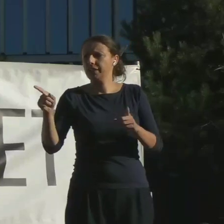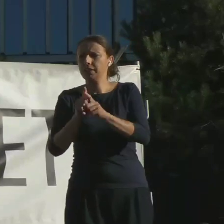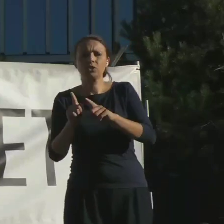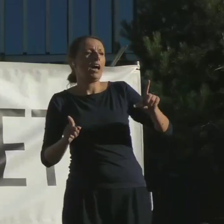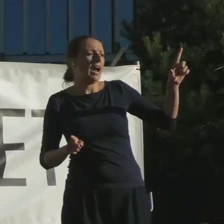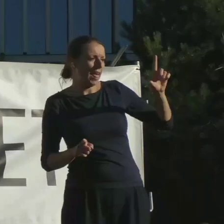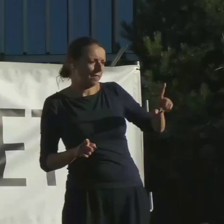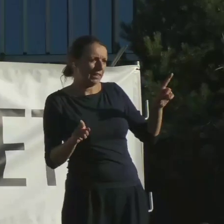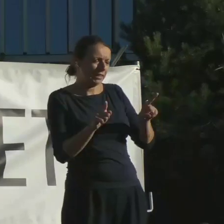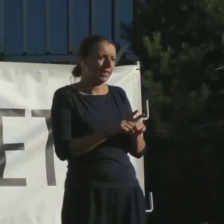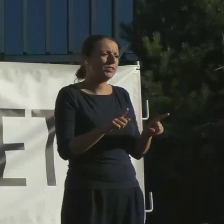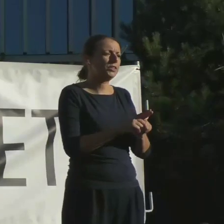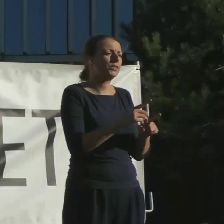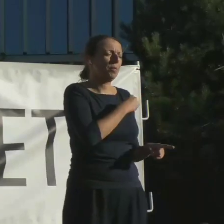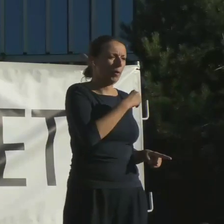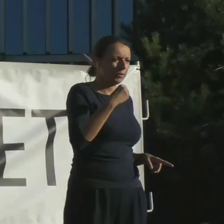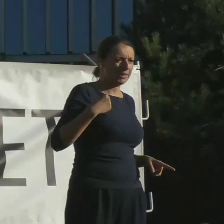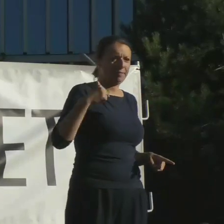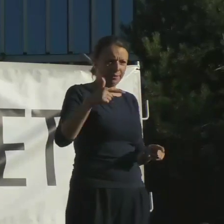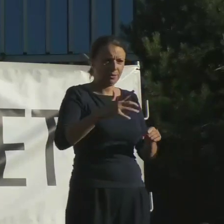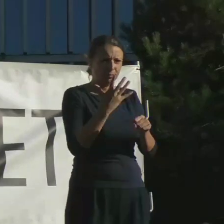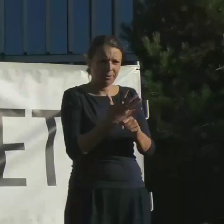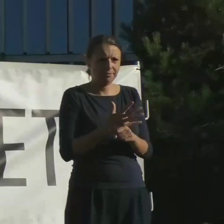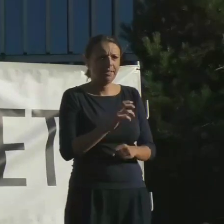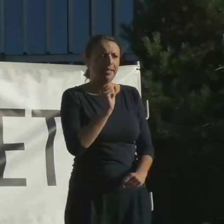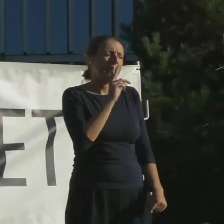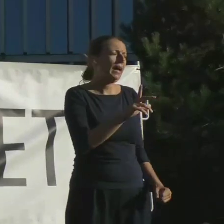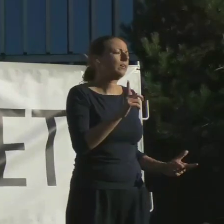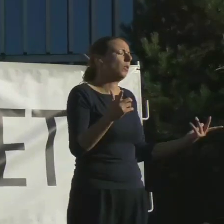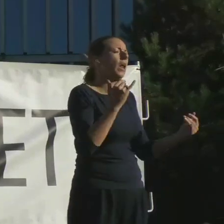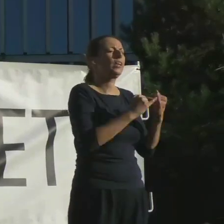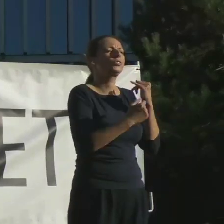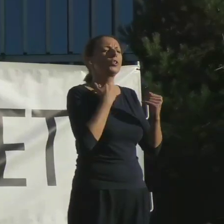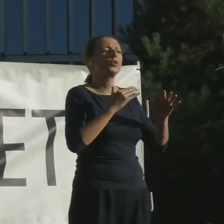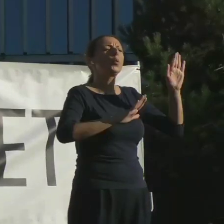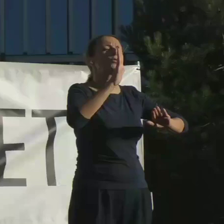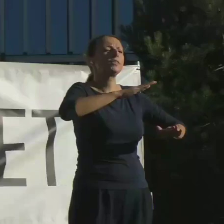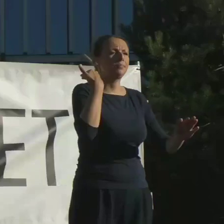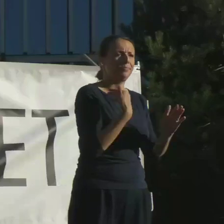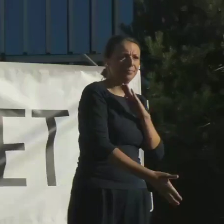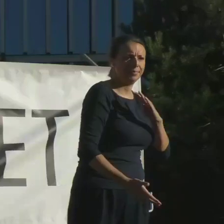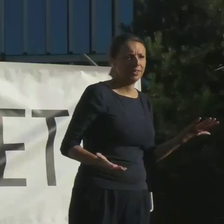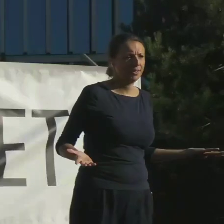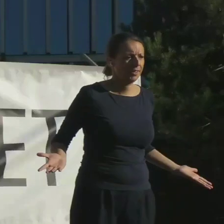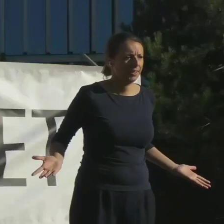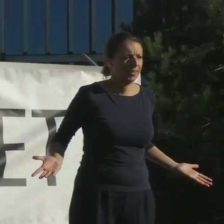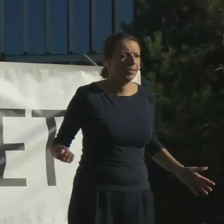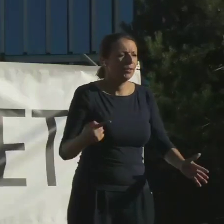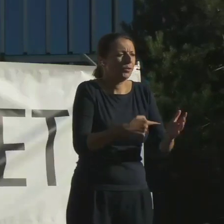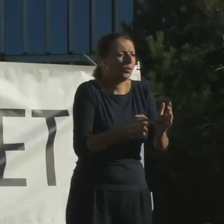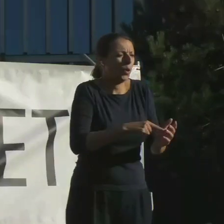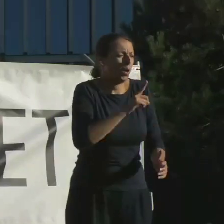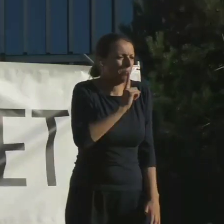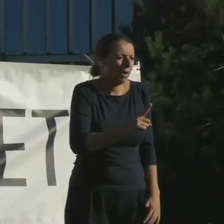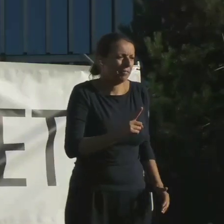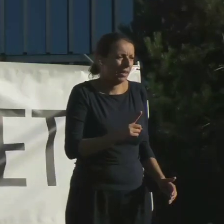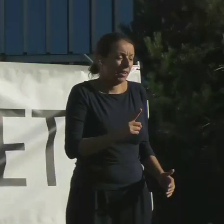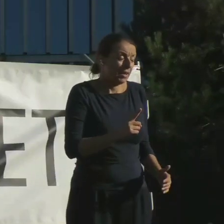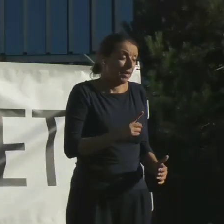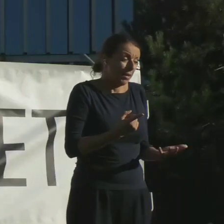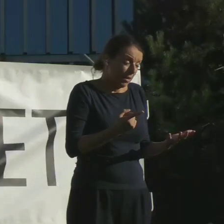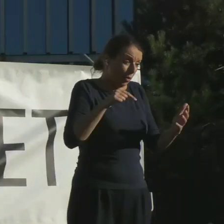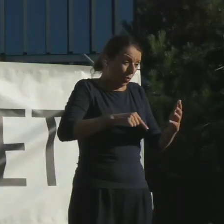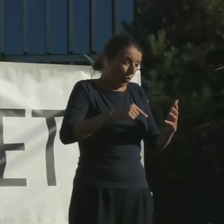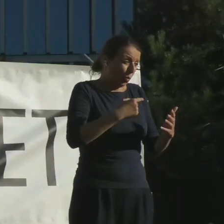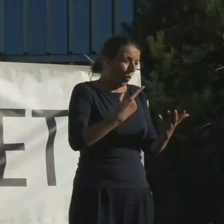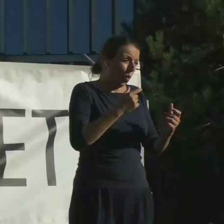Tak? Oczywiście, ale niestety przy przegranym głosowaniu to było jedno z nielicznych głosowań w